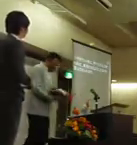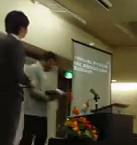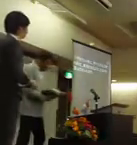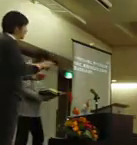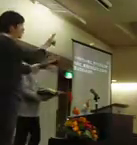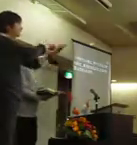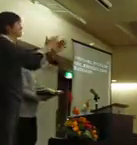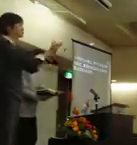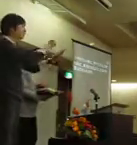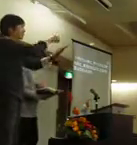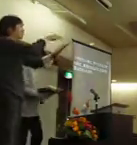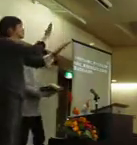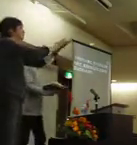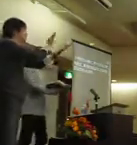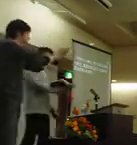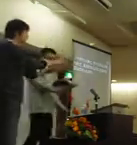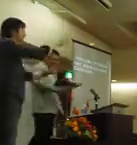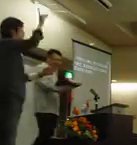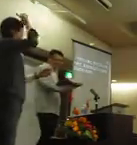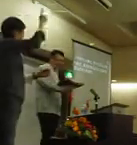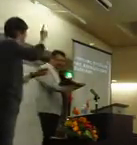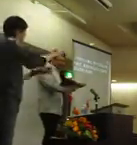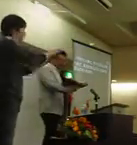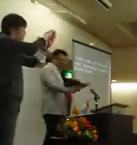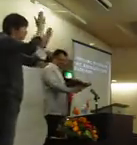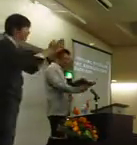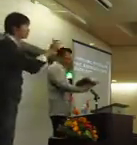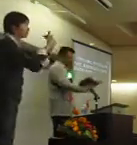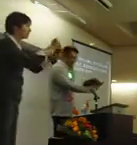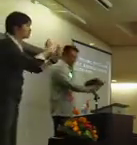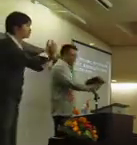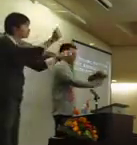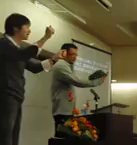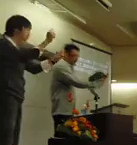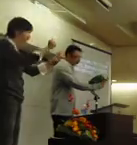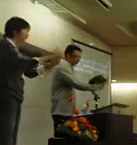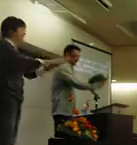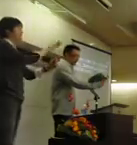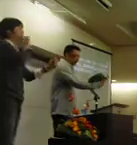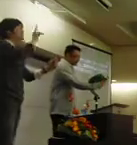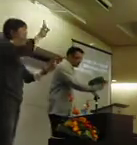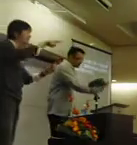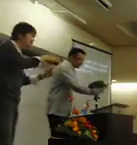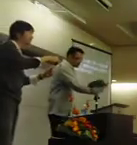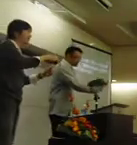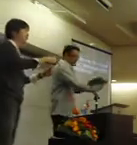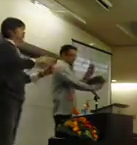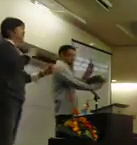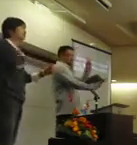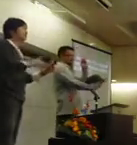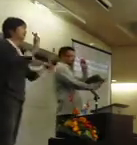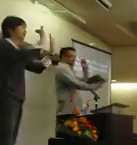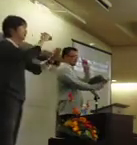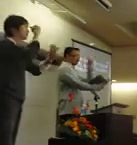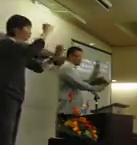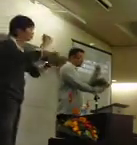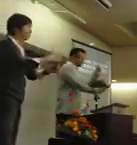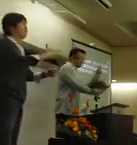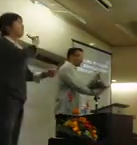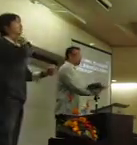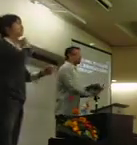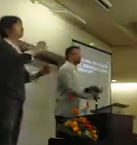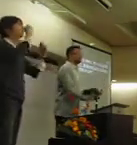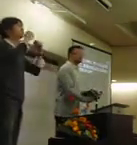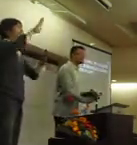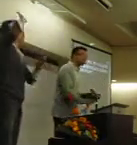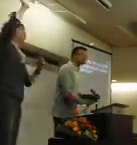聖書にはね、こうあるんですよね。神はすべての人が救われて真理を知るようになることを望ん